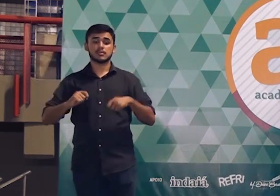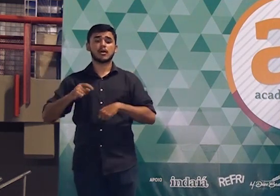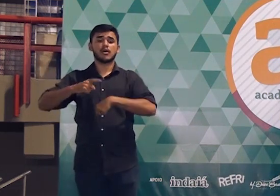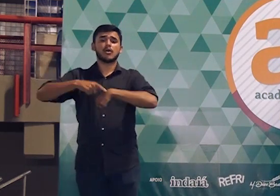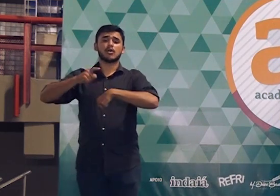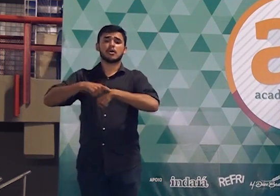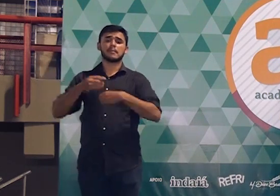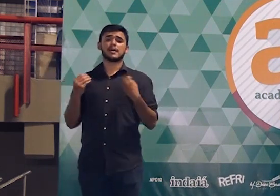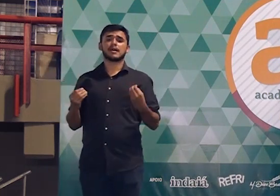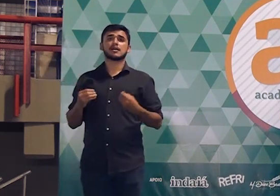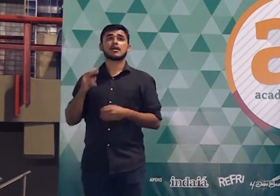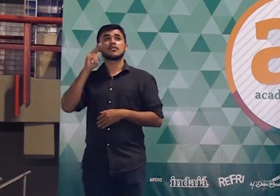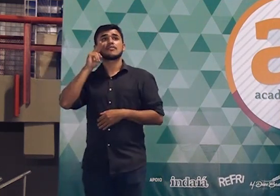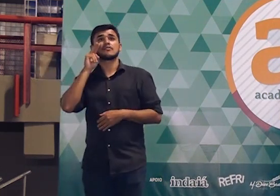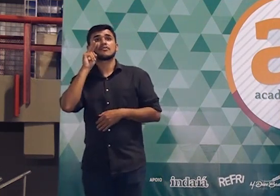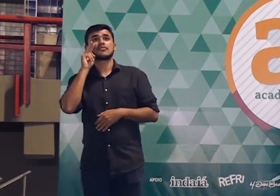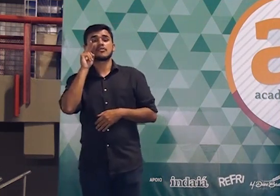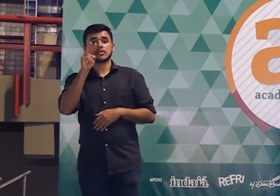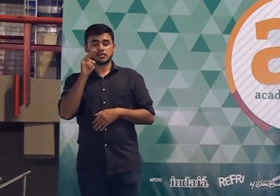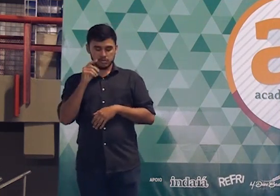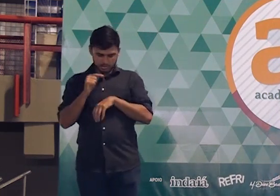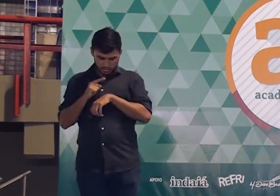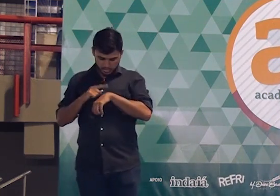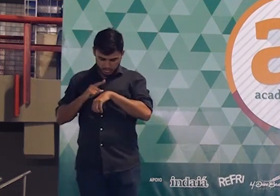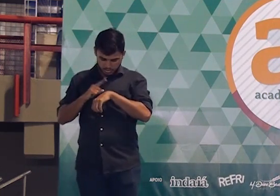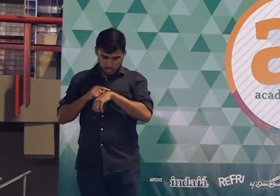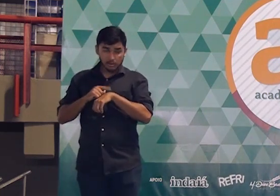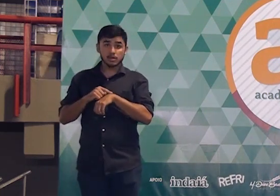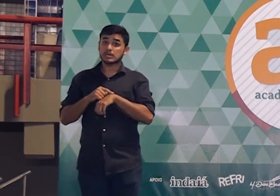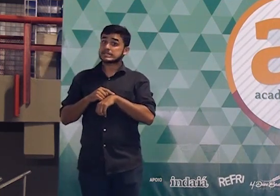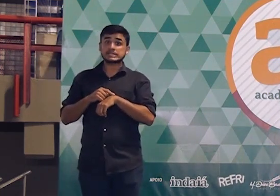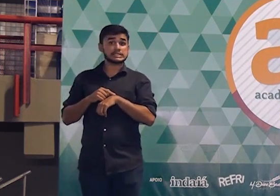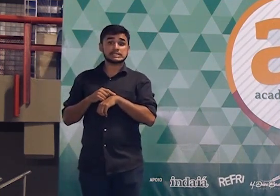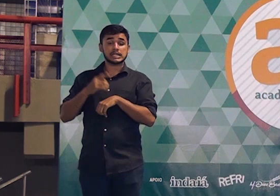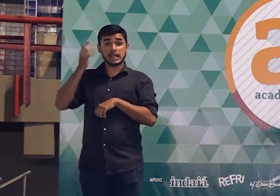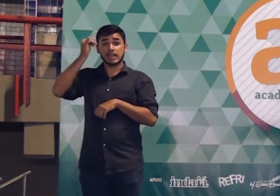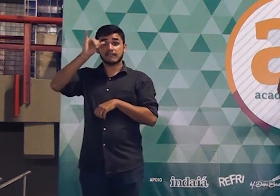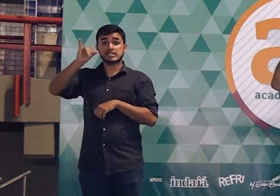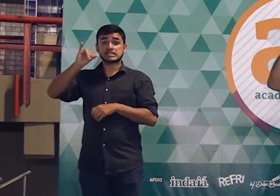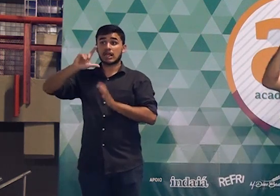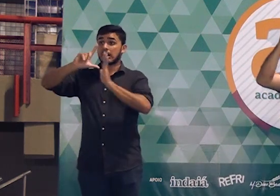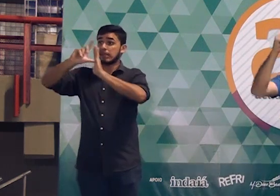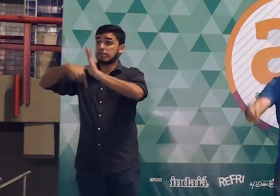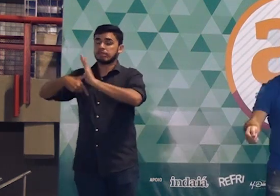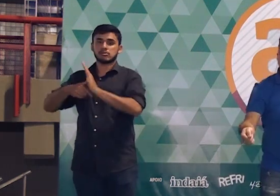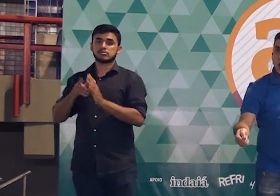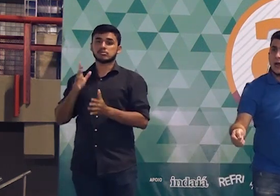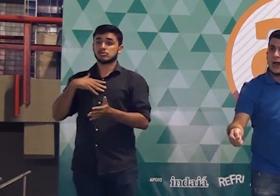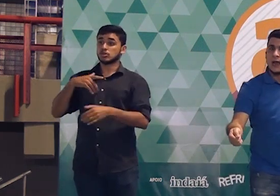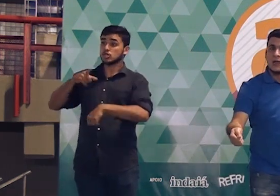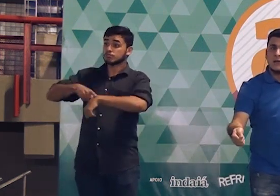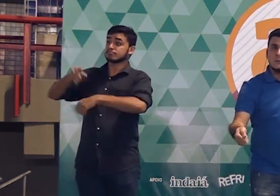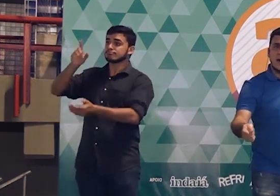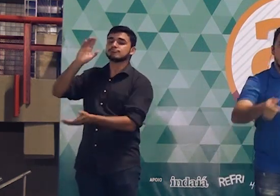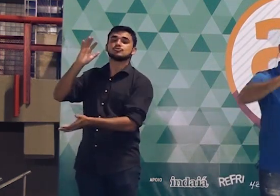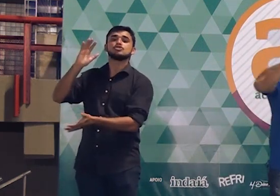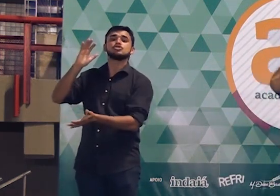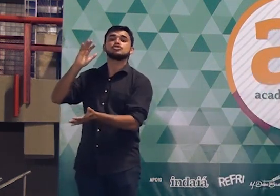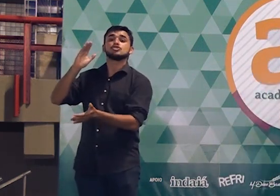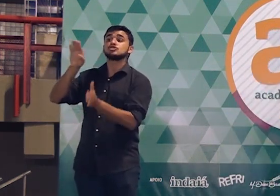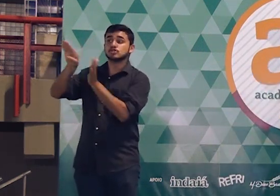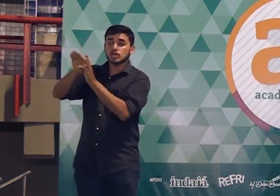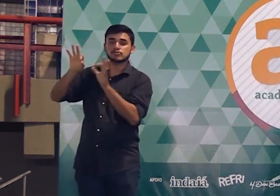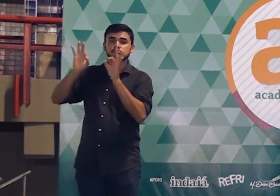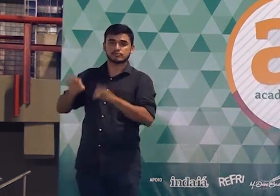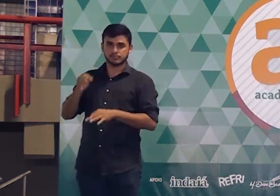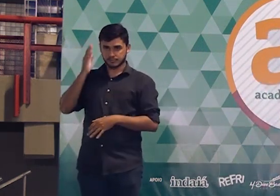hora? Para eu não perder tempo. Para eu chegar na fábrica na hora. Para eu bater